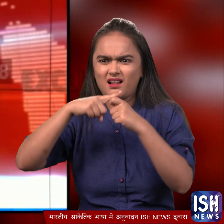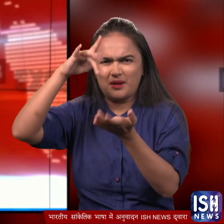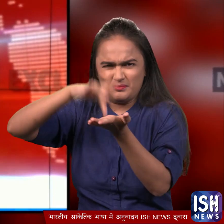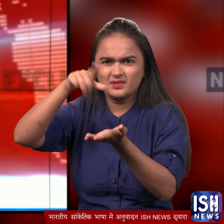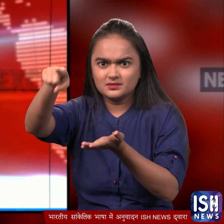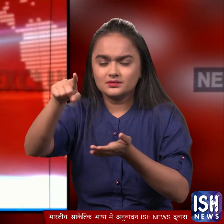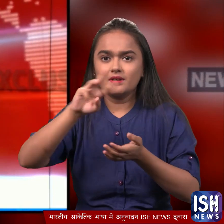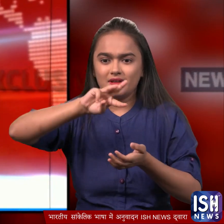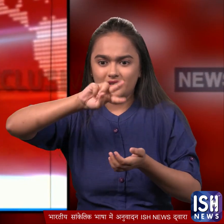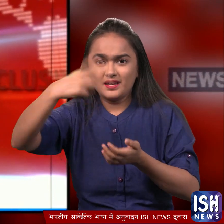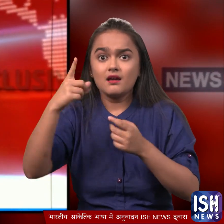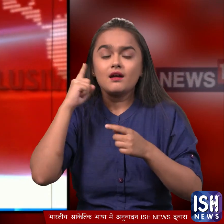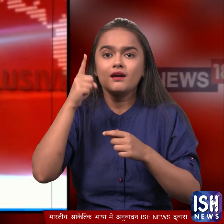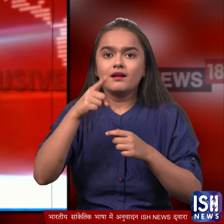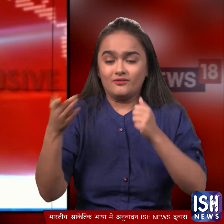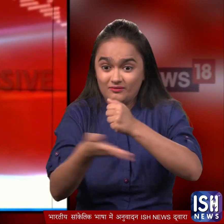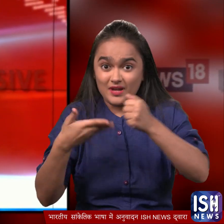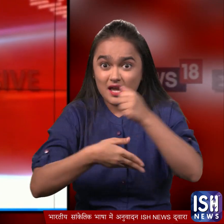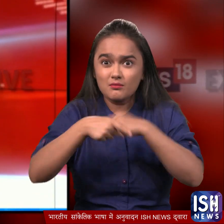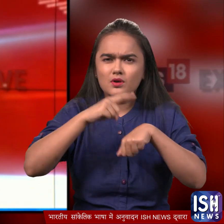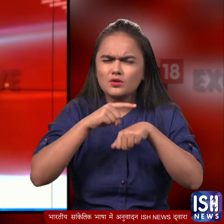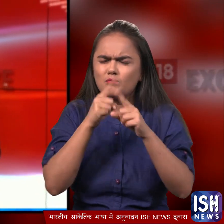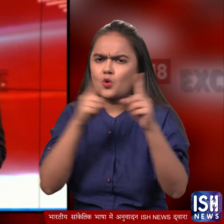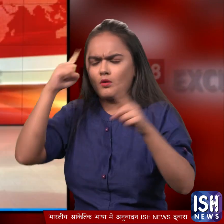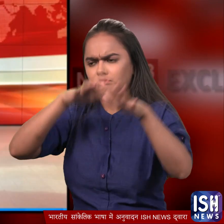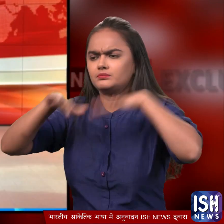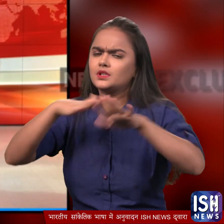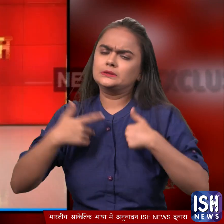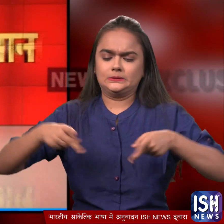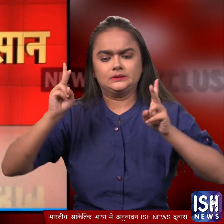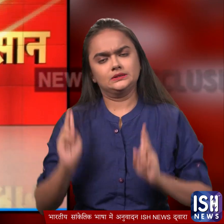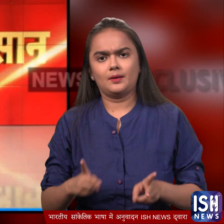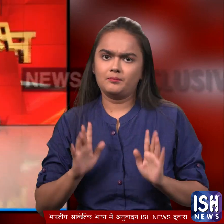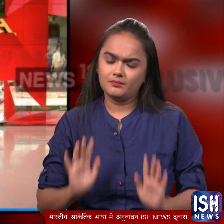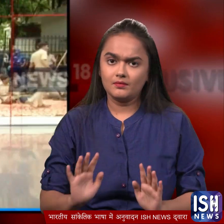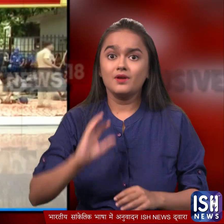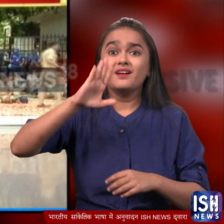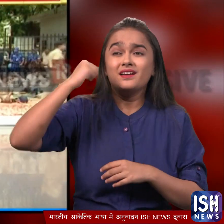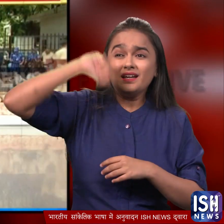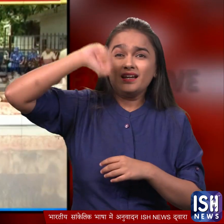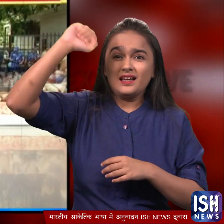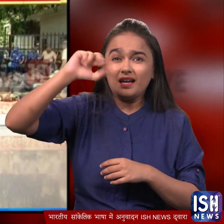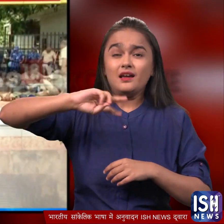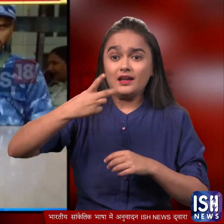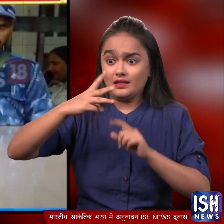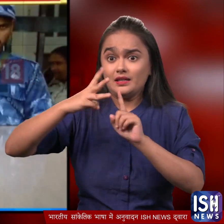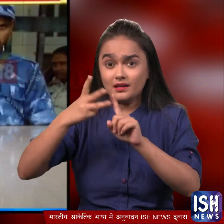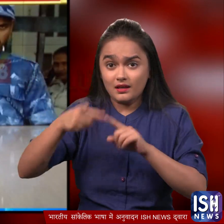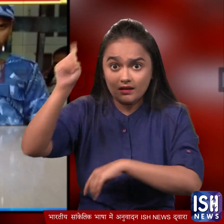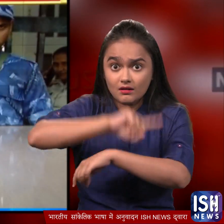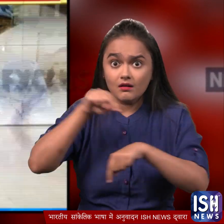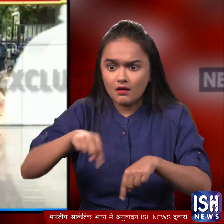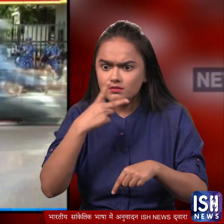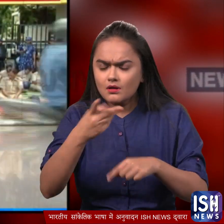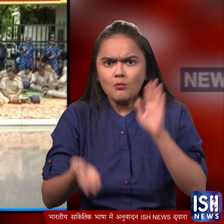करनाल में मिनी सचिवालय के बाहर डटे किसान संगठनों ने वहां लंबे वक्त तक रुकने की तैयारी कर ली। प्रदर्शन के तीसरे दिन भी मिनी सचिवालय